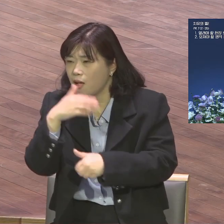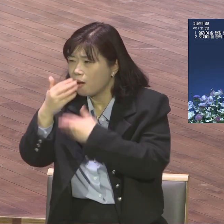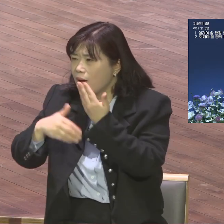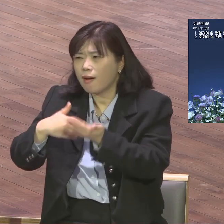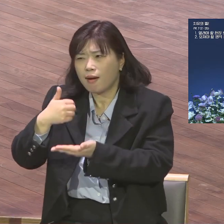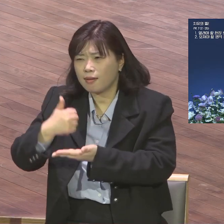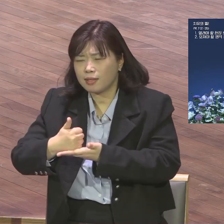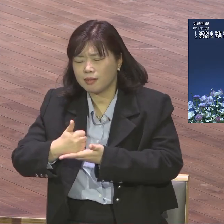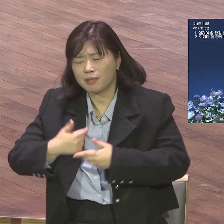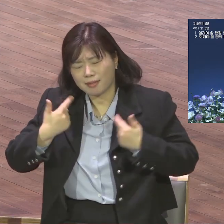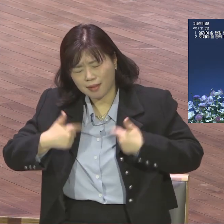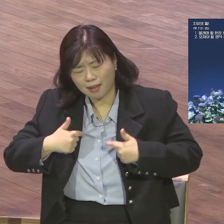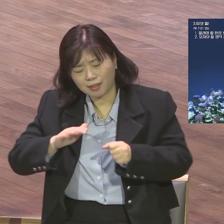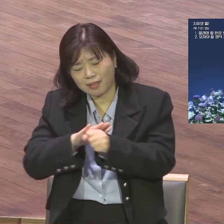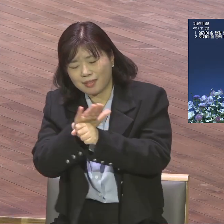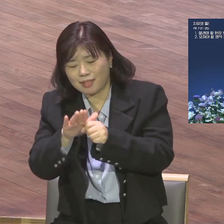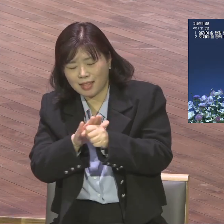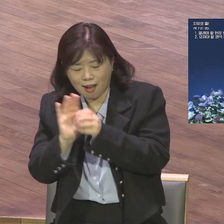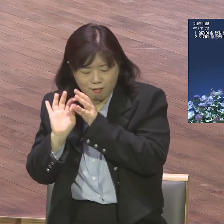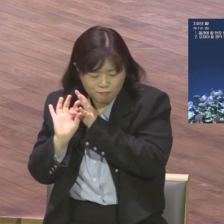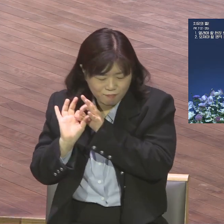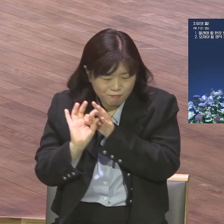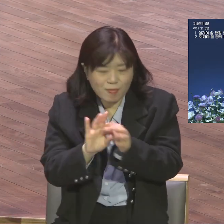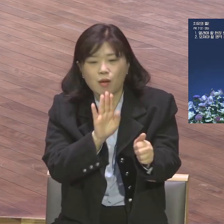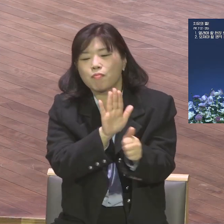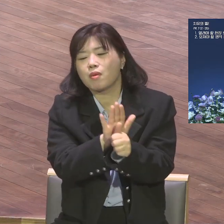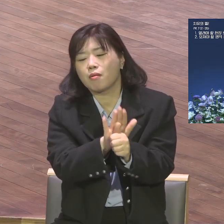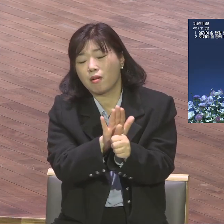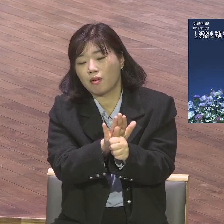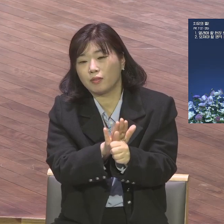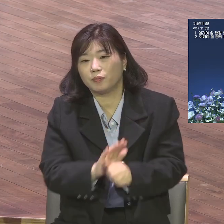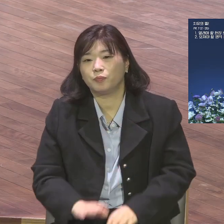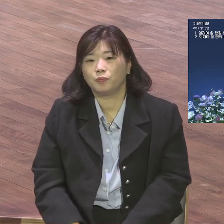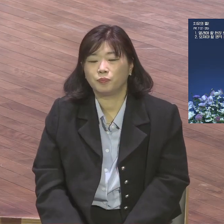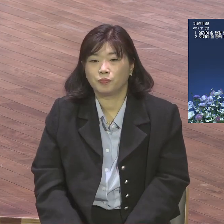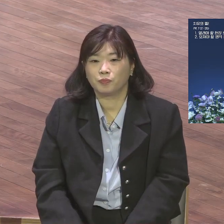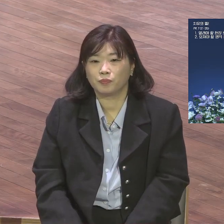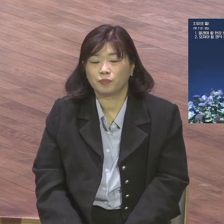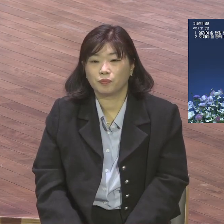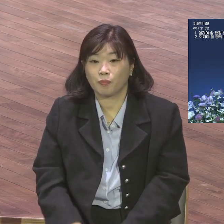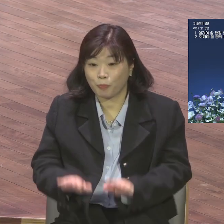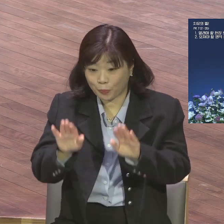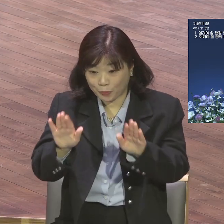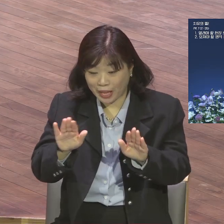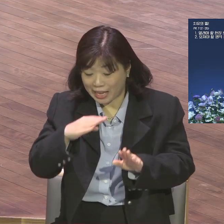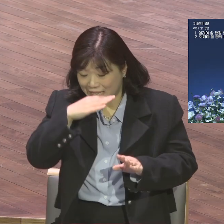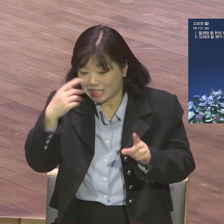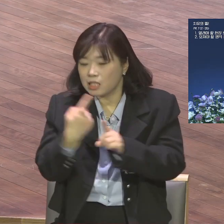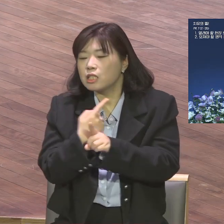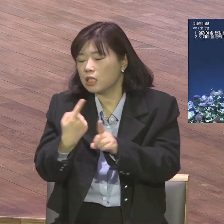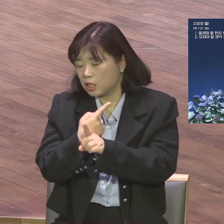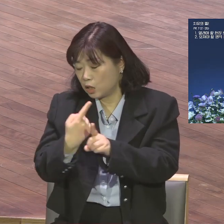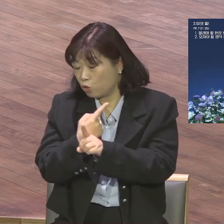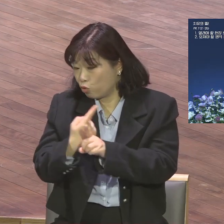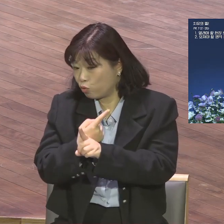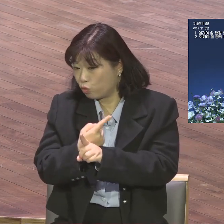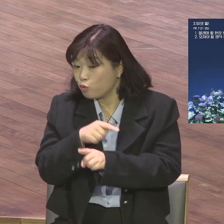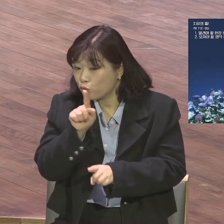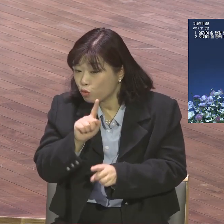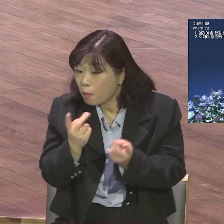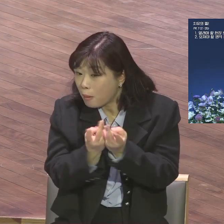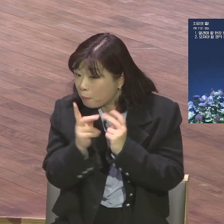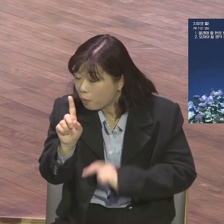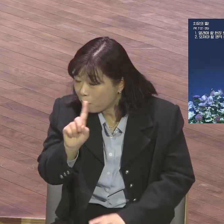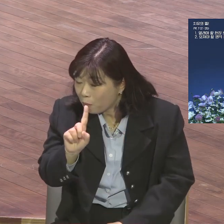공감. 그런 말이 있습니다. 치유는 공감할 때 일어난다. 탈무드에 이런 말이 있어요. 이웃들과 고통을 더불어